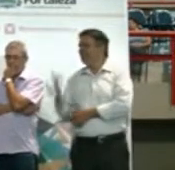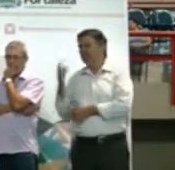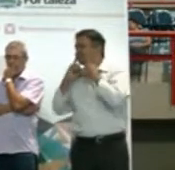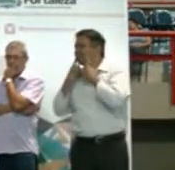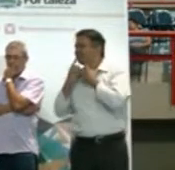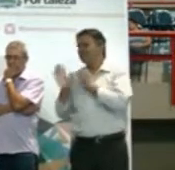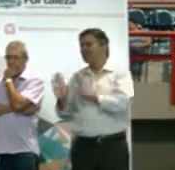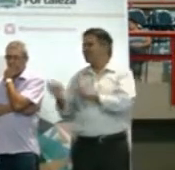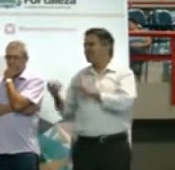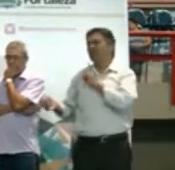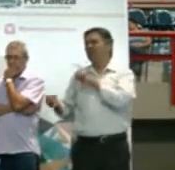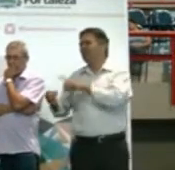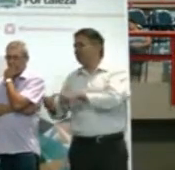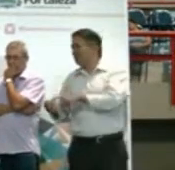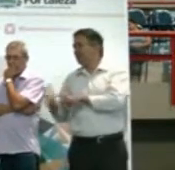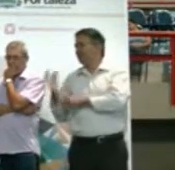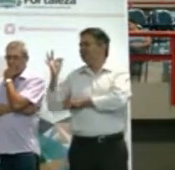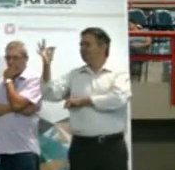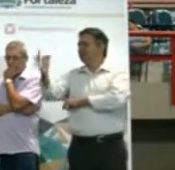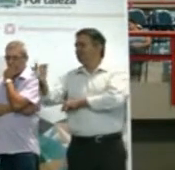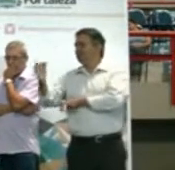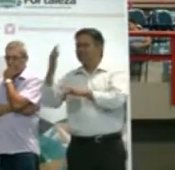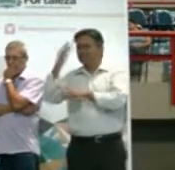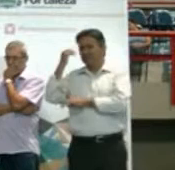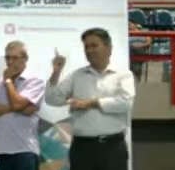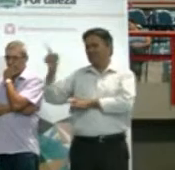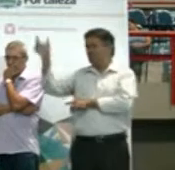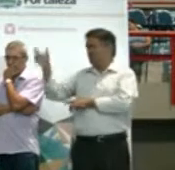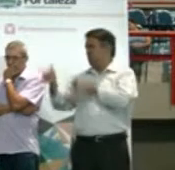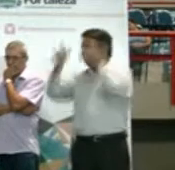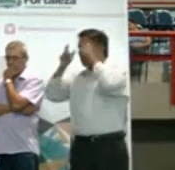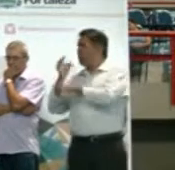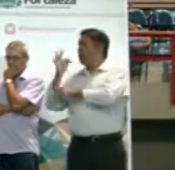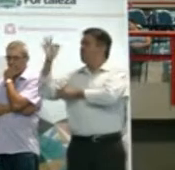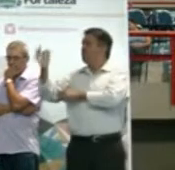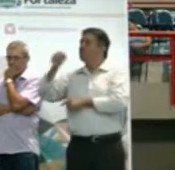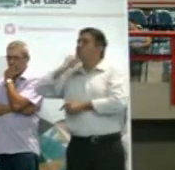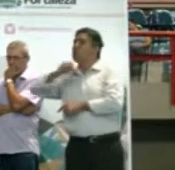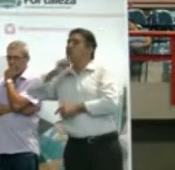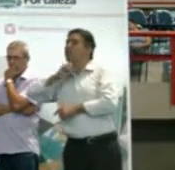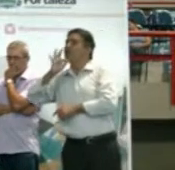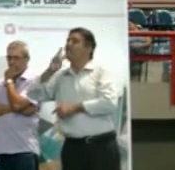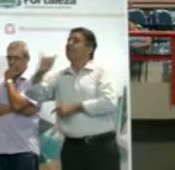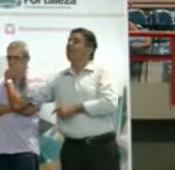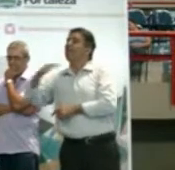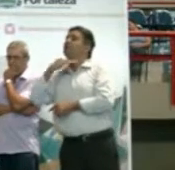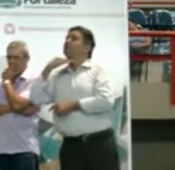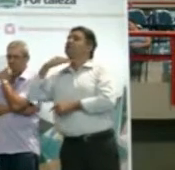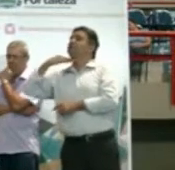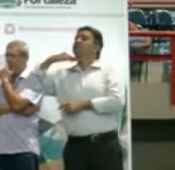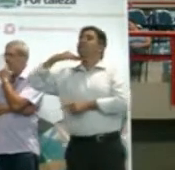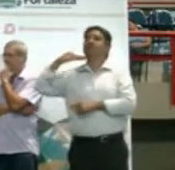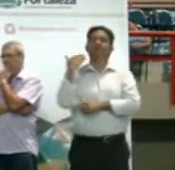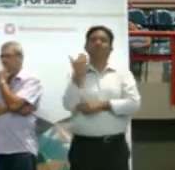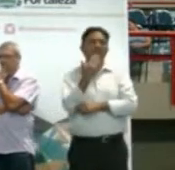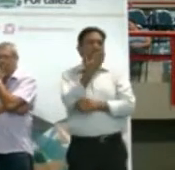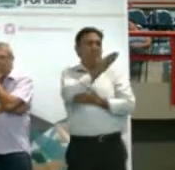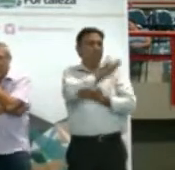um dia quando me verei cansado. Já morria perdido em